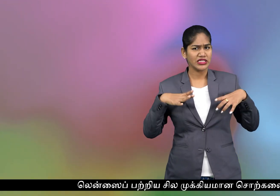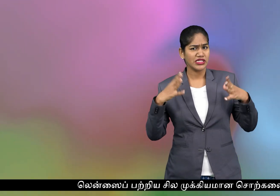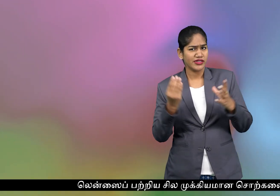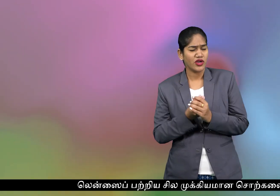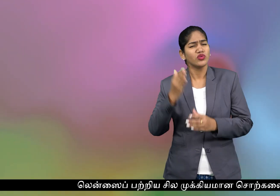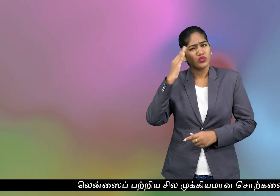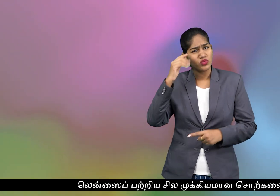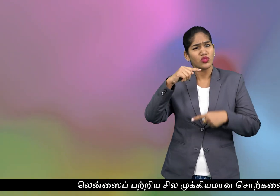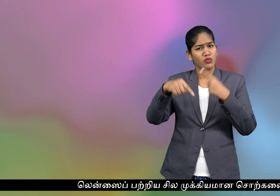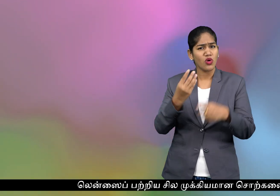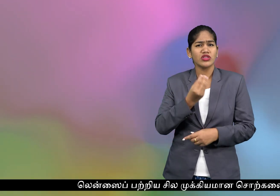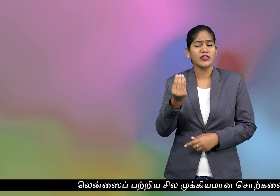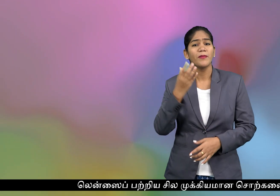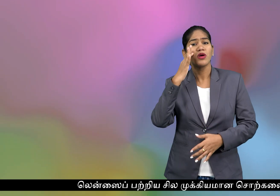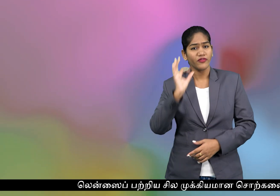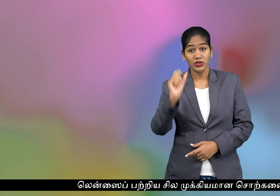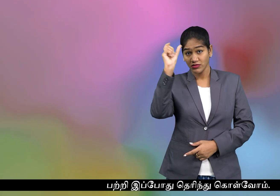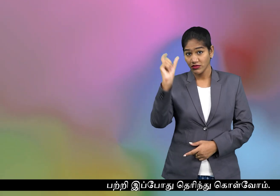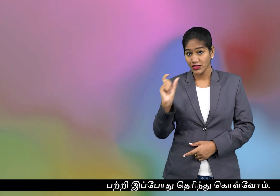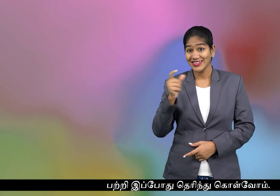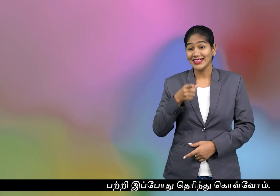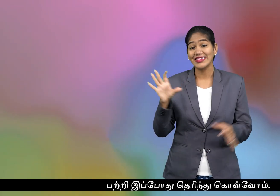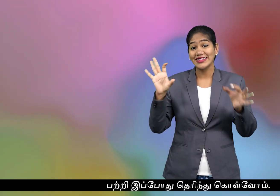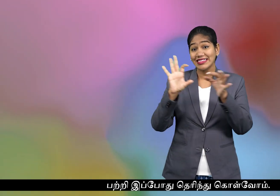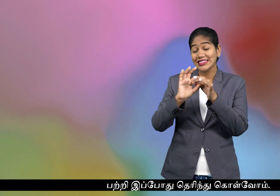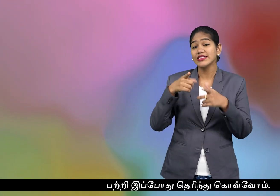வில்லையை பற்றிய சில முக்கியமான சொற்களை பற்றி இப்போது தெரிந்து கொள்வோம்.